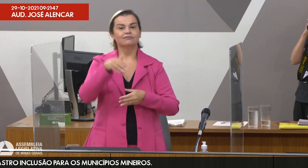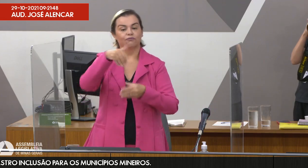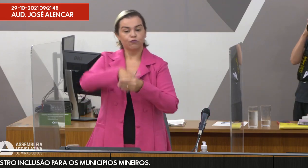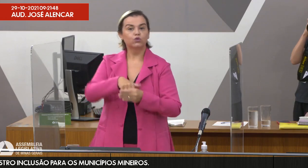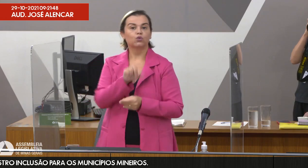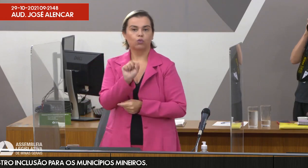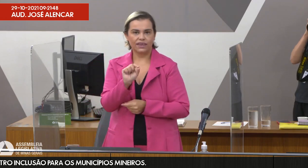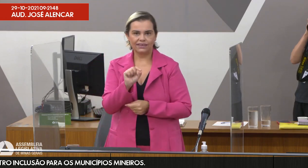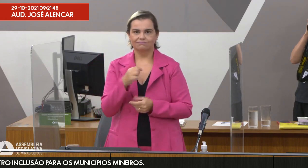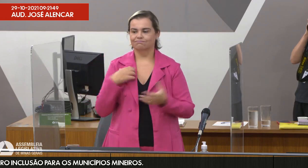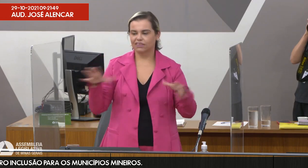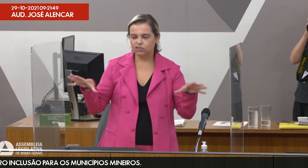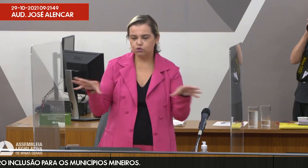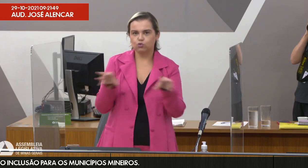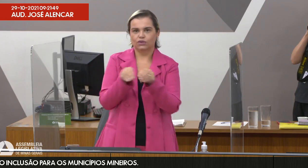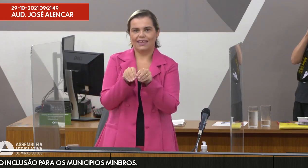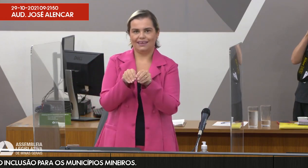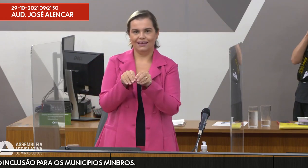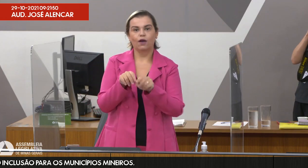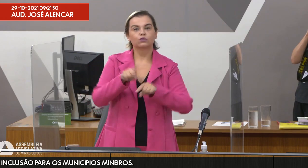implementação da avaliação biopsicossocial.